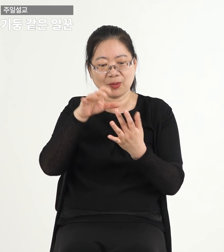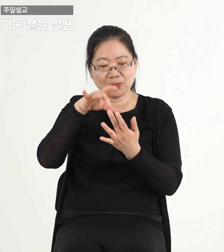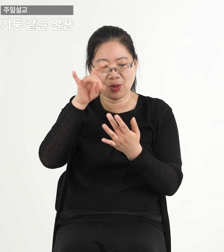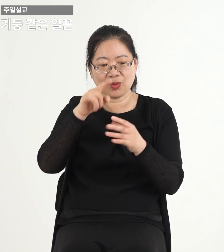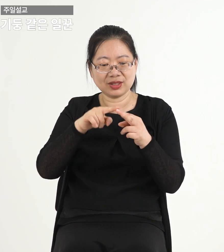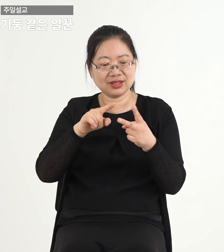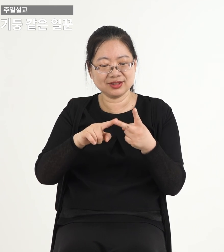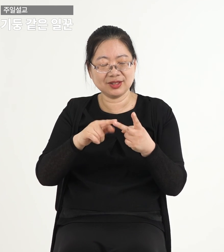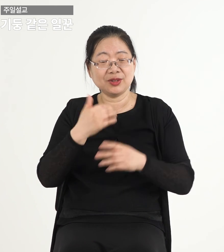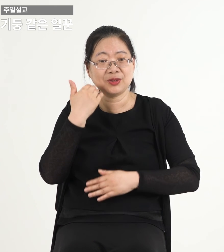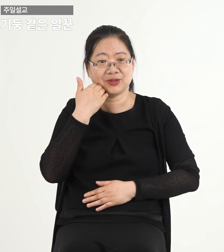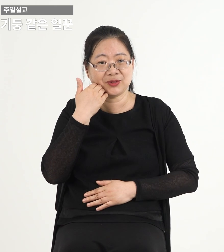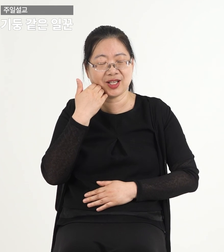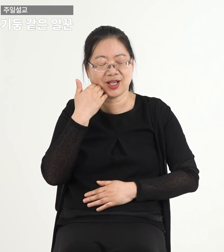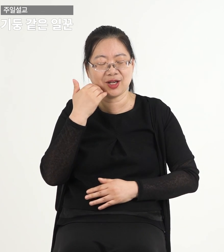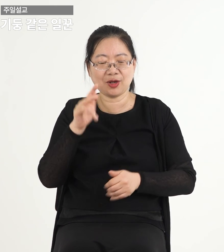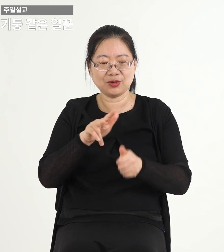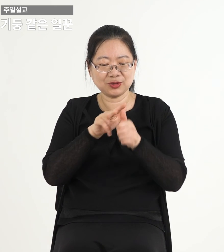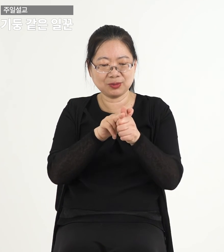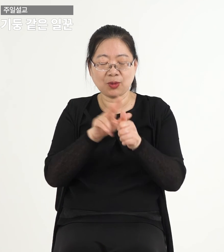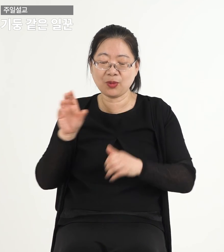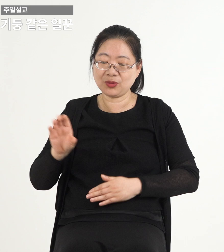뽑히든 누가 후보로